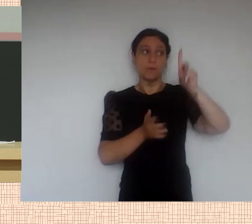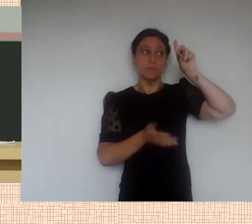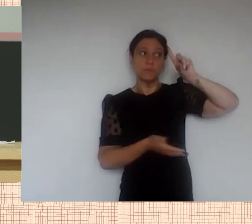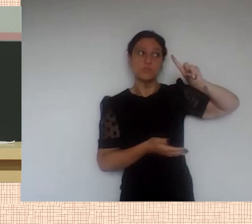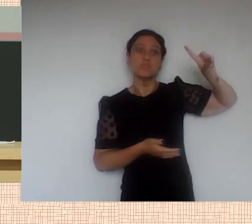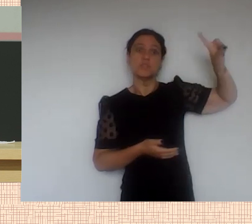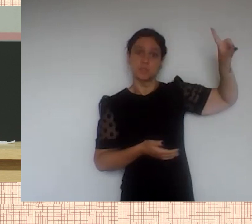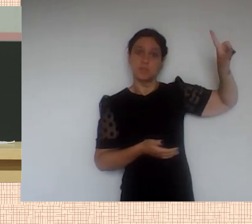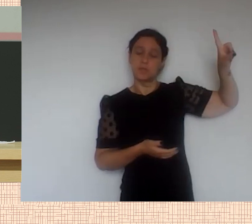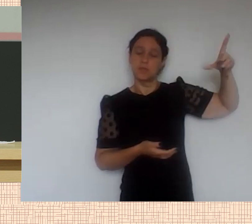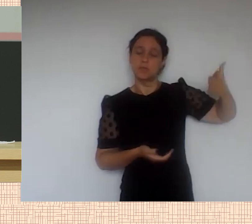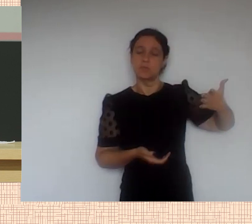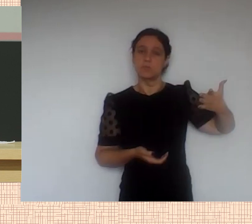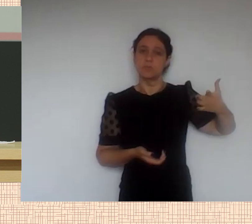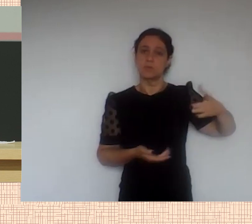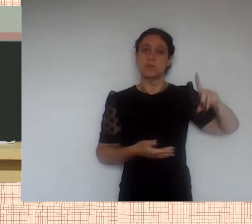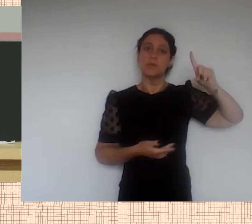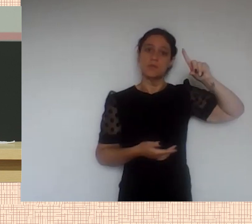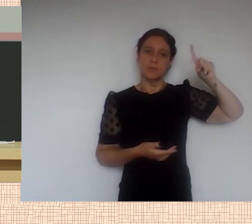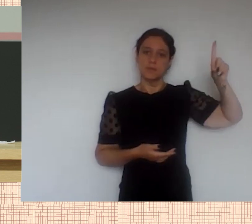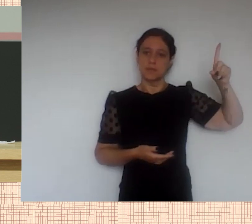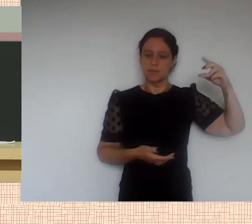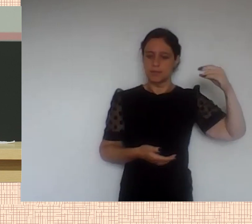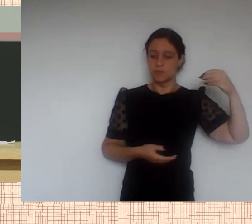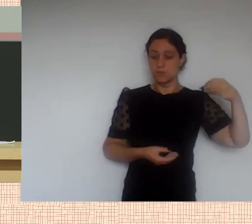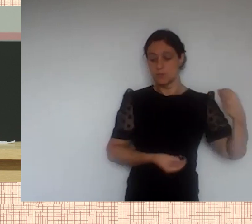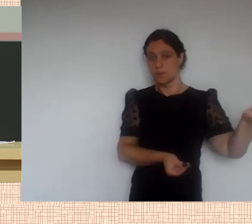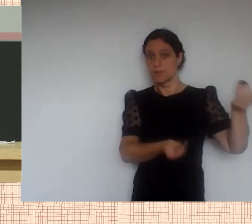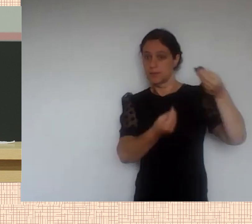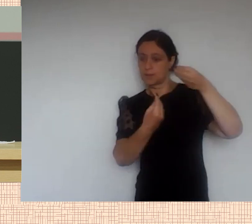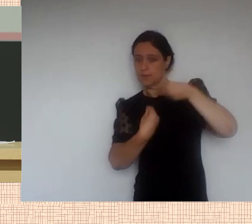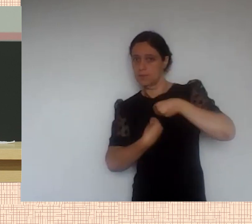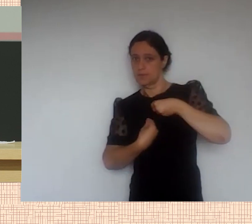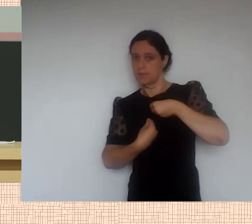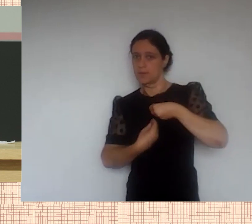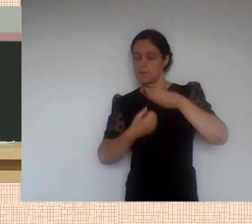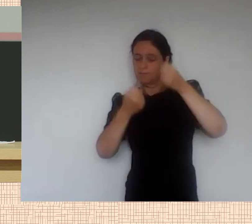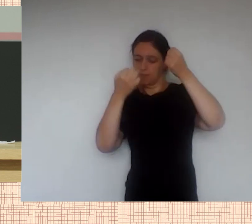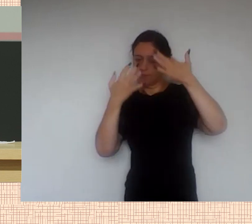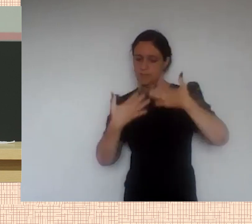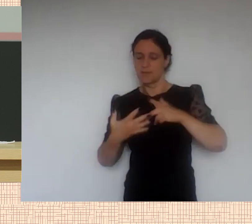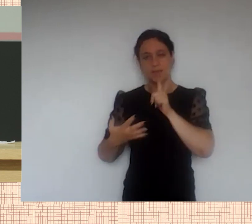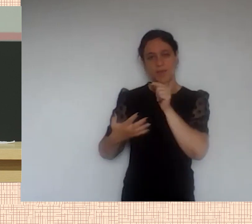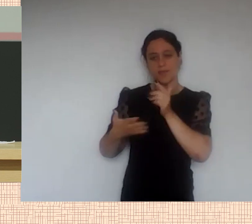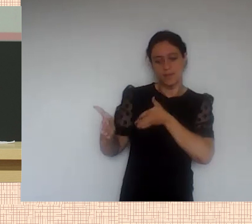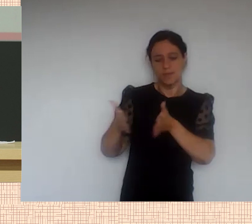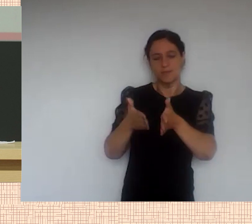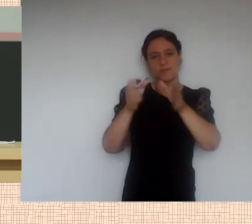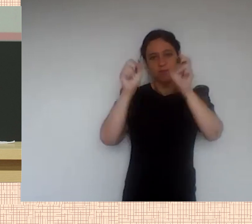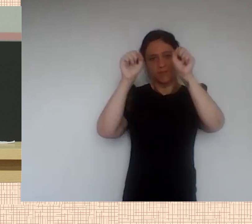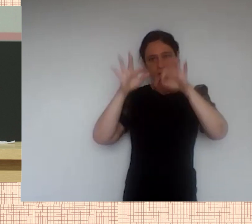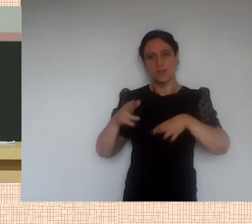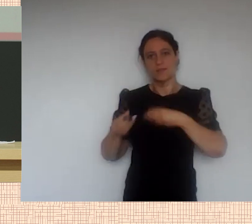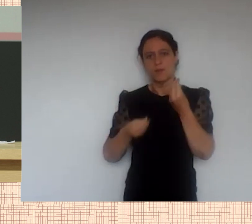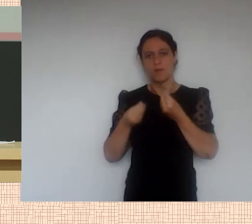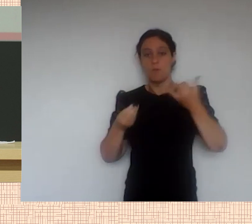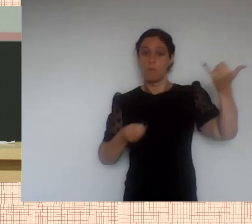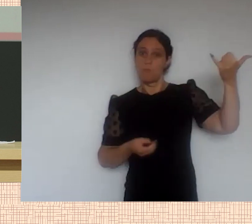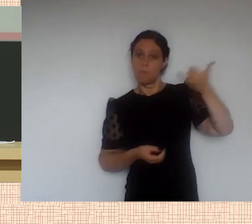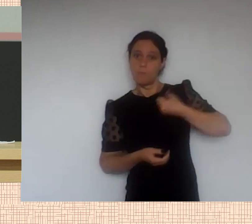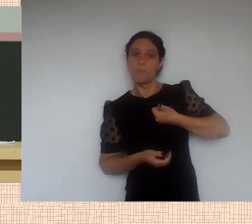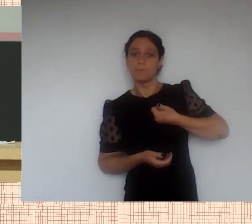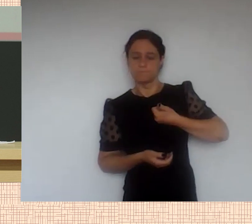de Deus. Deus então manda das suas riquezas esse rio da graça para chegar até você através da